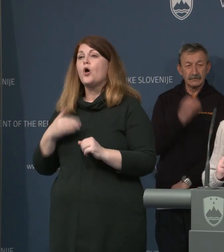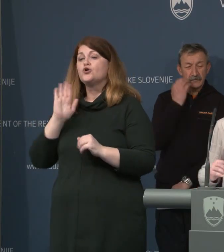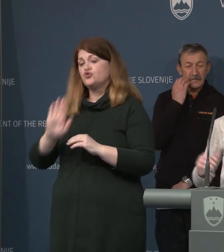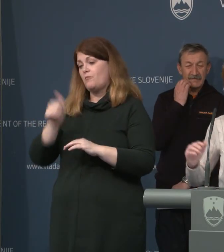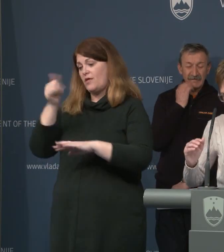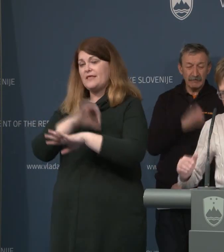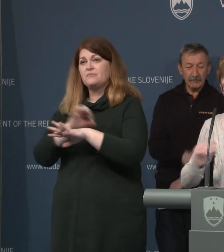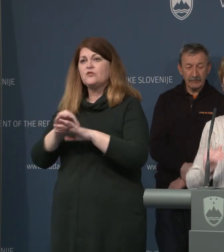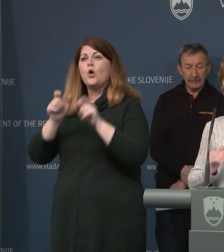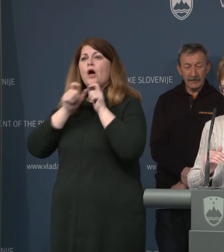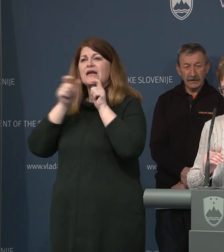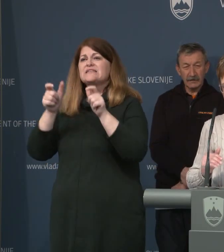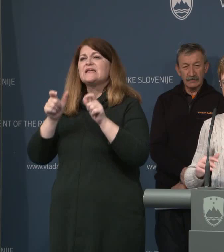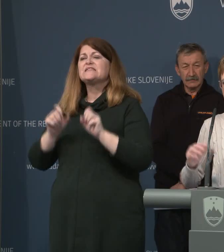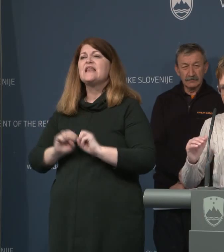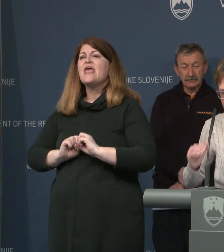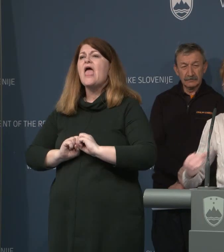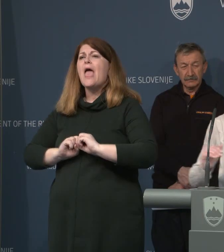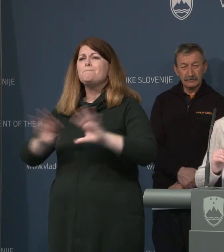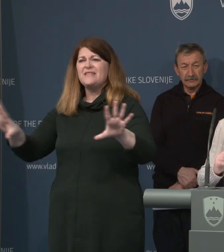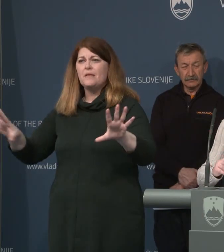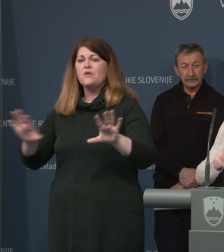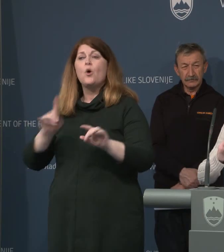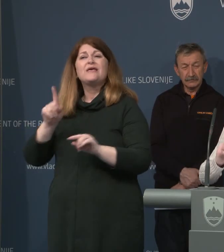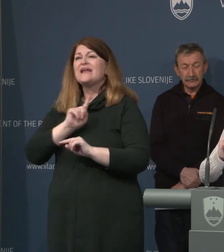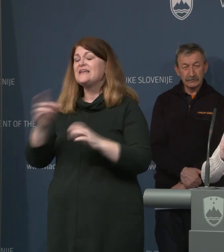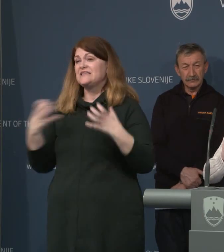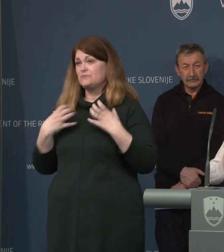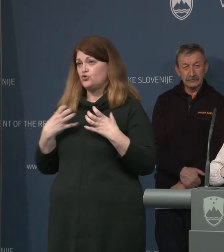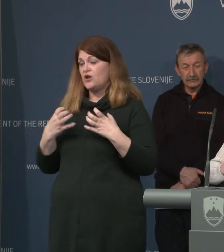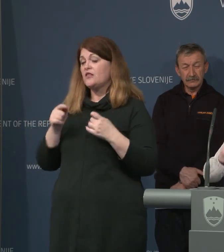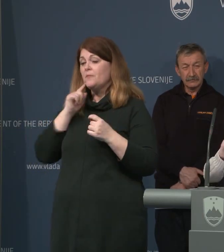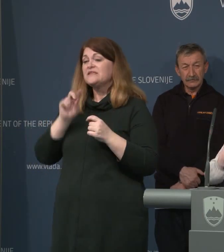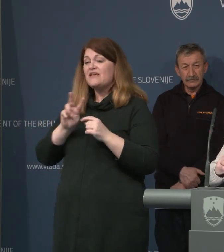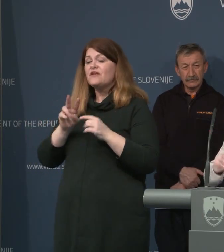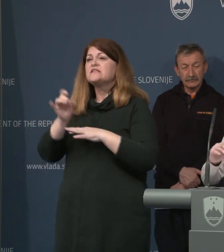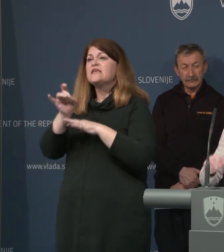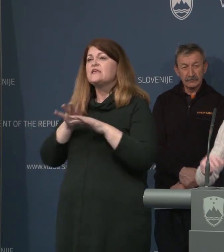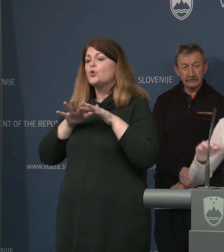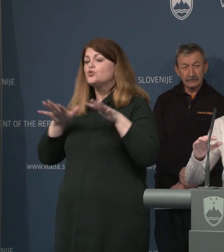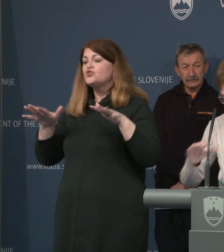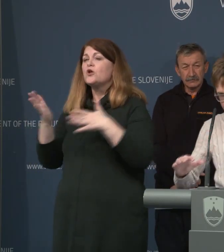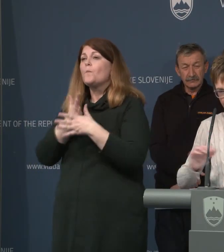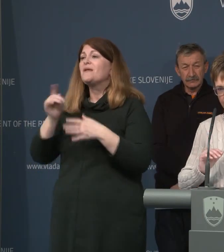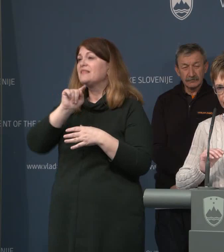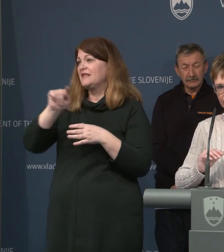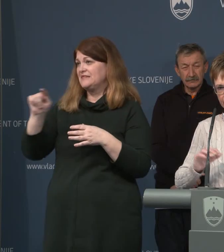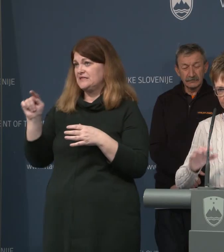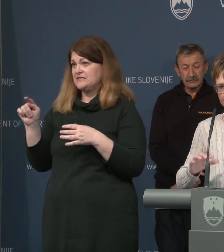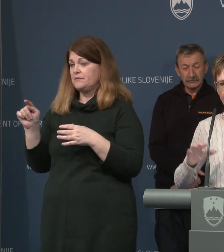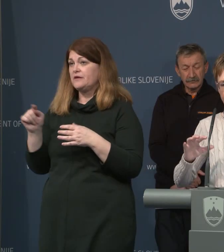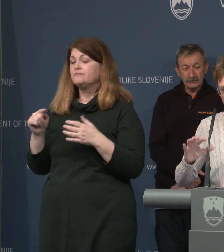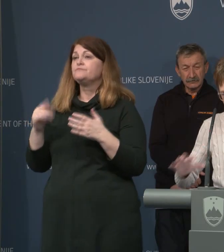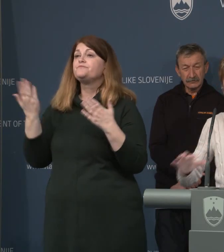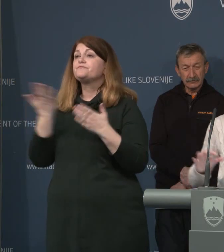tednu dni razglasili epidemijo, ker nismo želeli, da bi se nam virus hitro širil med tistimi,